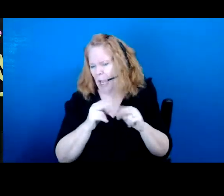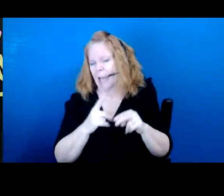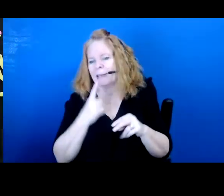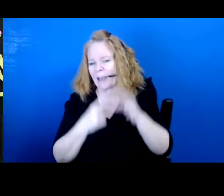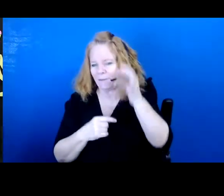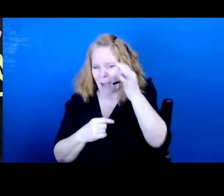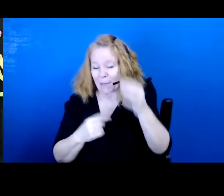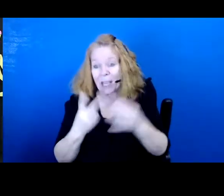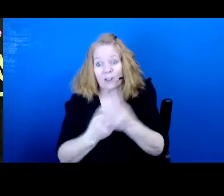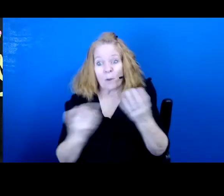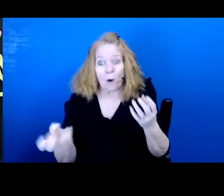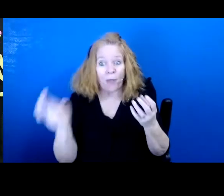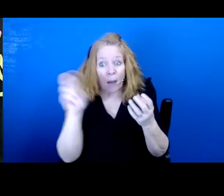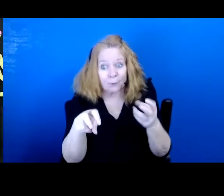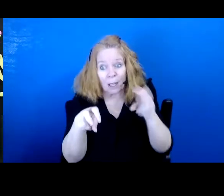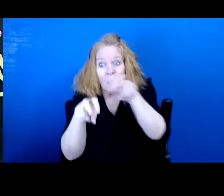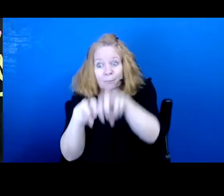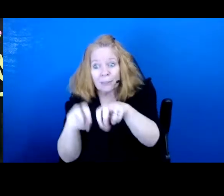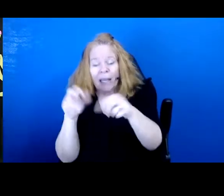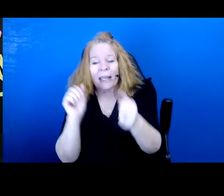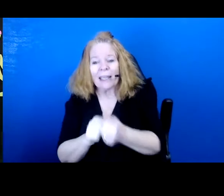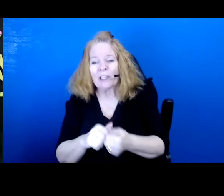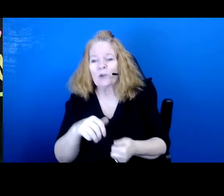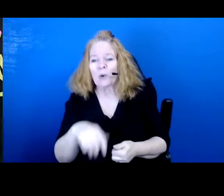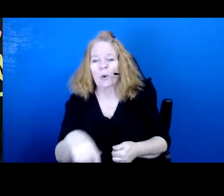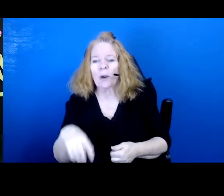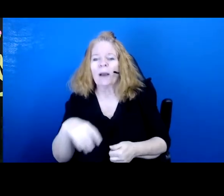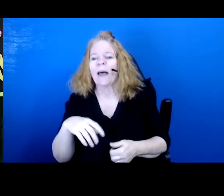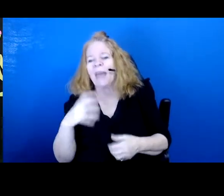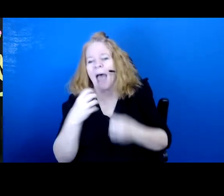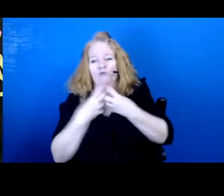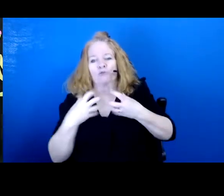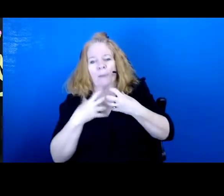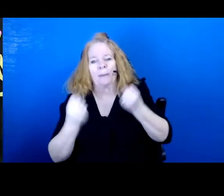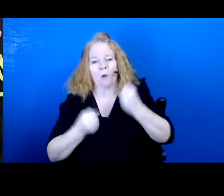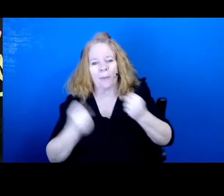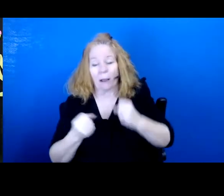así que fav y marvin se fueron en el carro